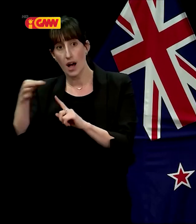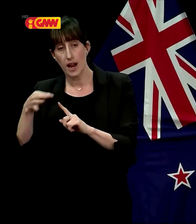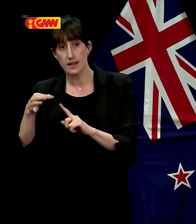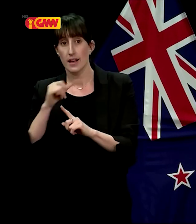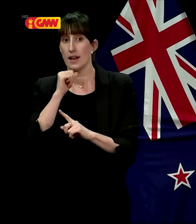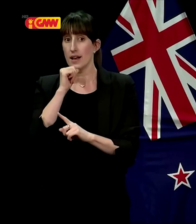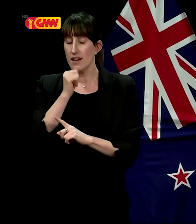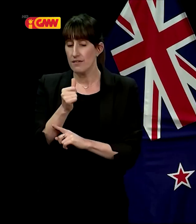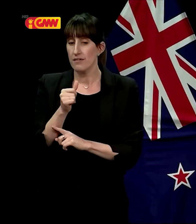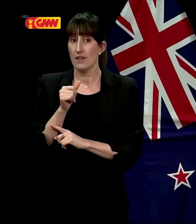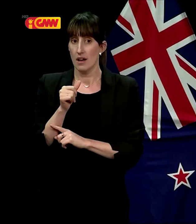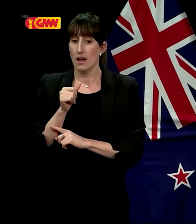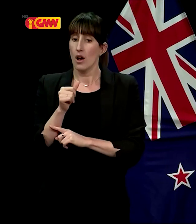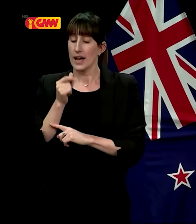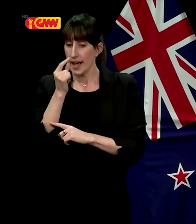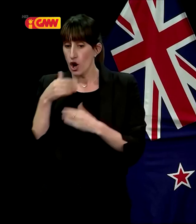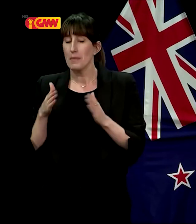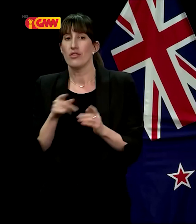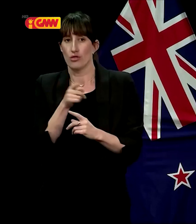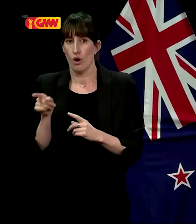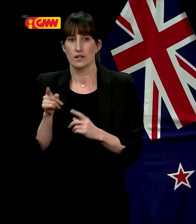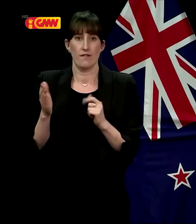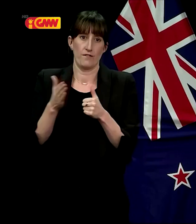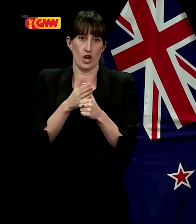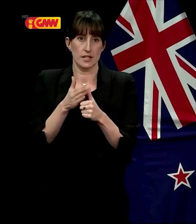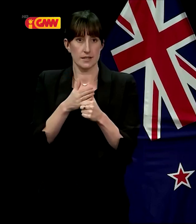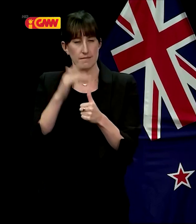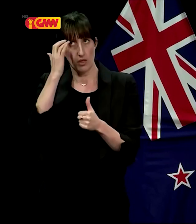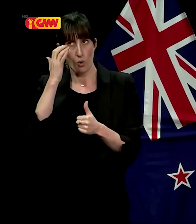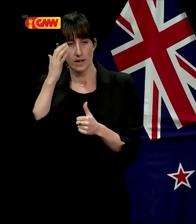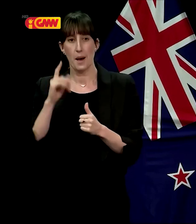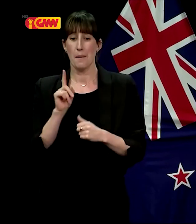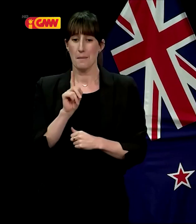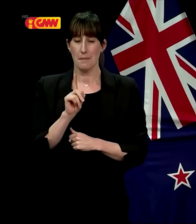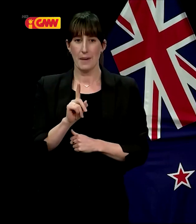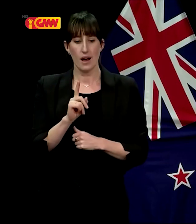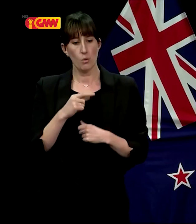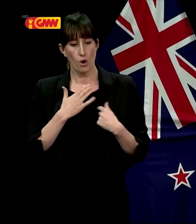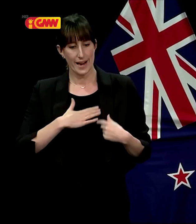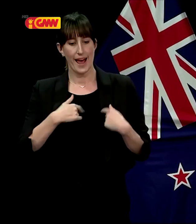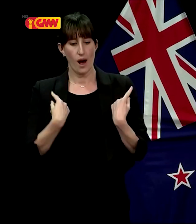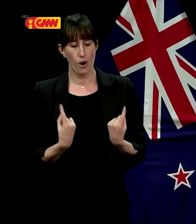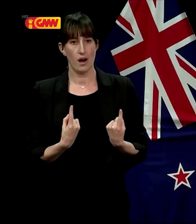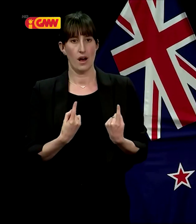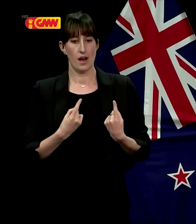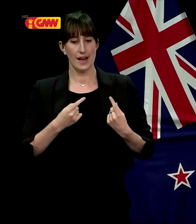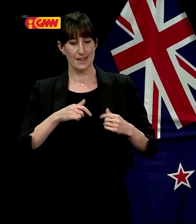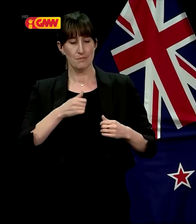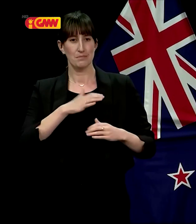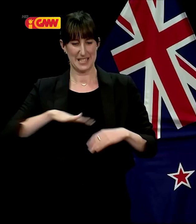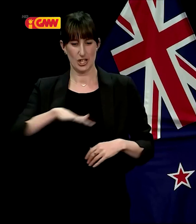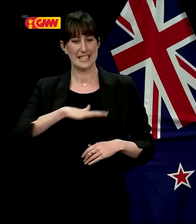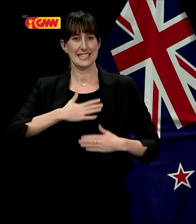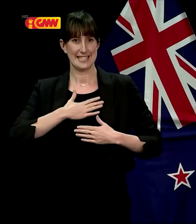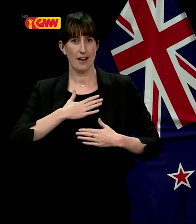da mata na nação barak, inclui italiano. A forma não infalicata que o povo Nova Zelândia não foi em fila que se viaja no